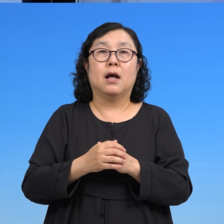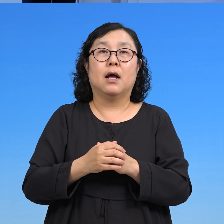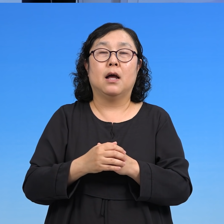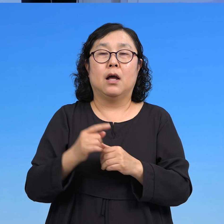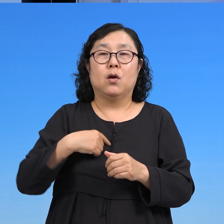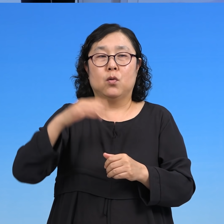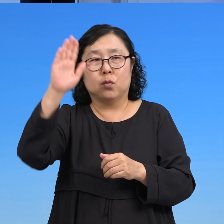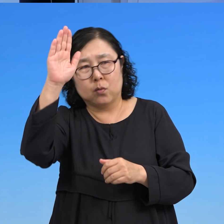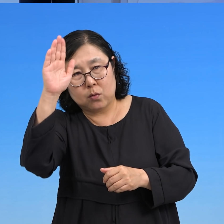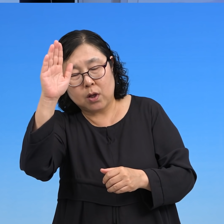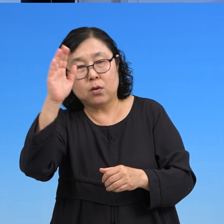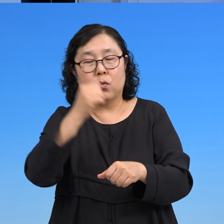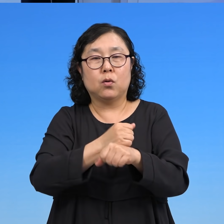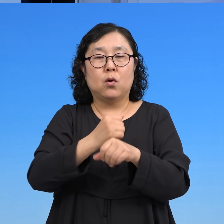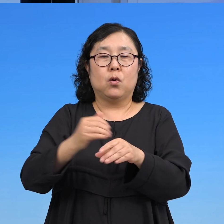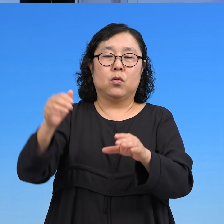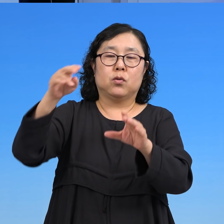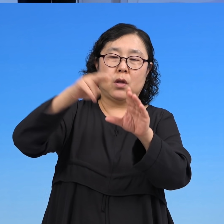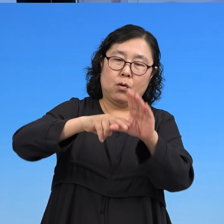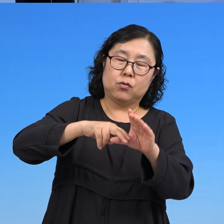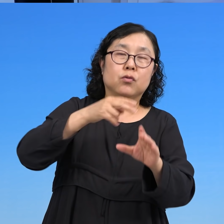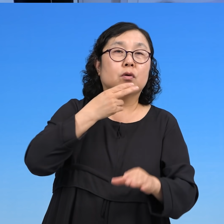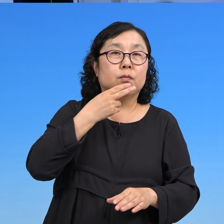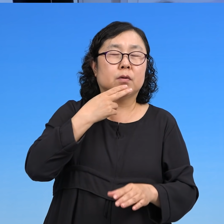히치하이킹을 해도 아무도 안 태워주는데